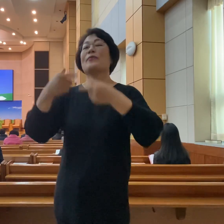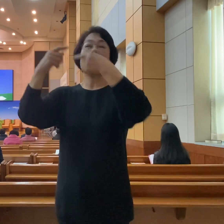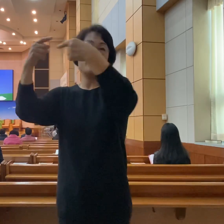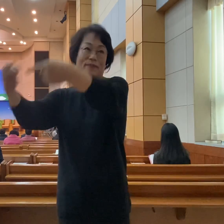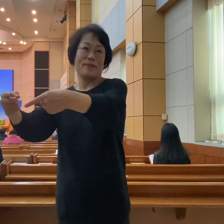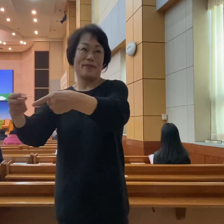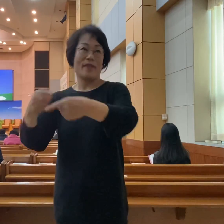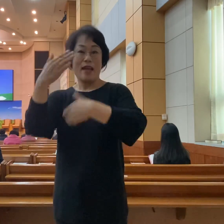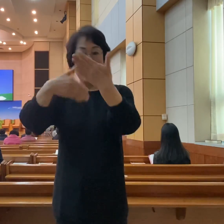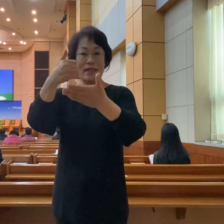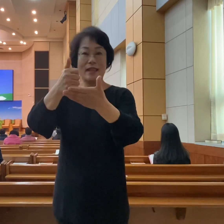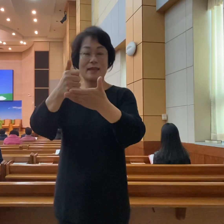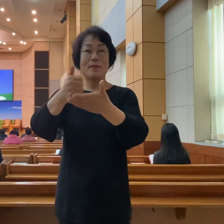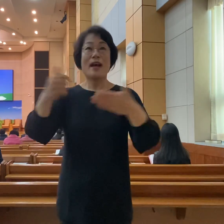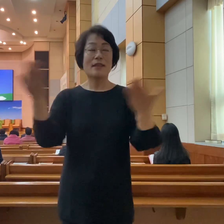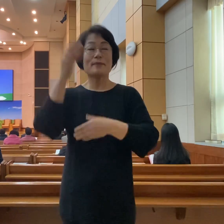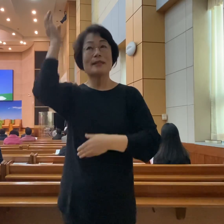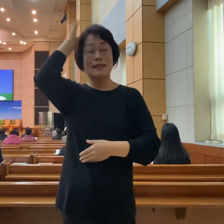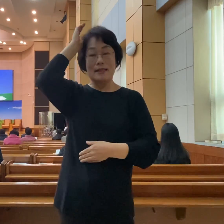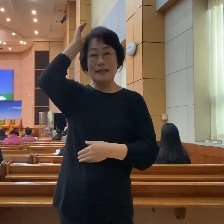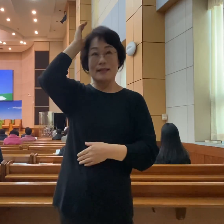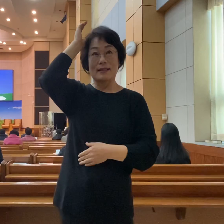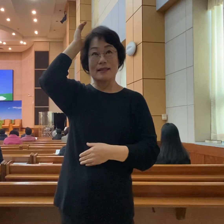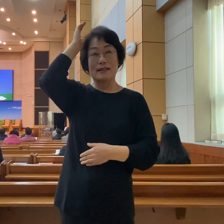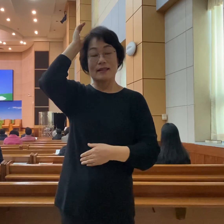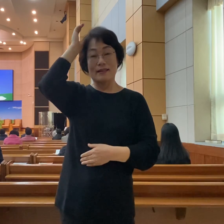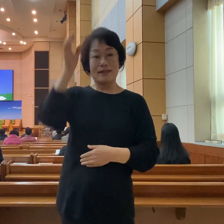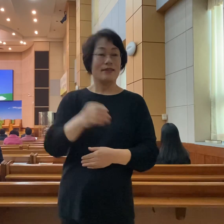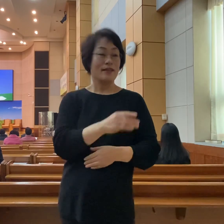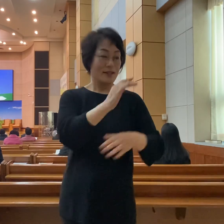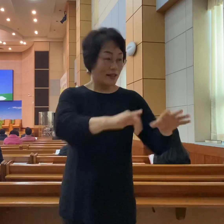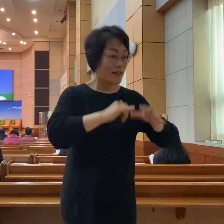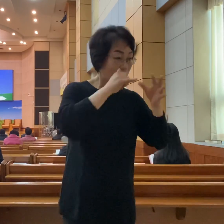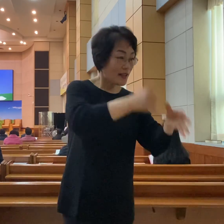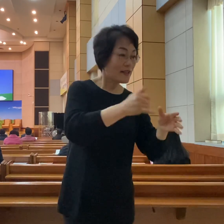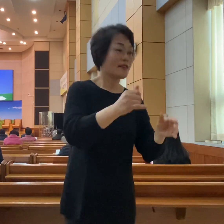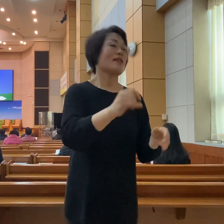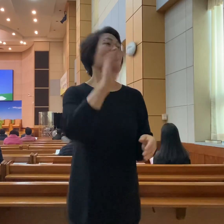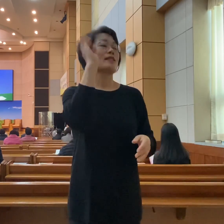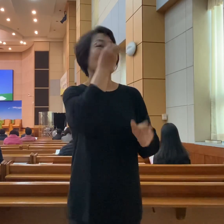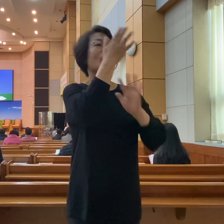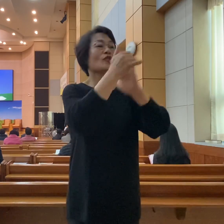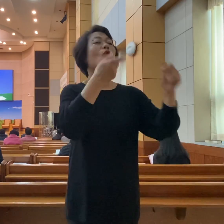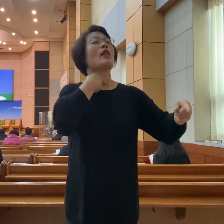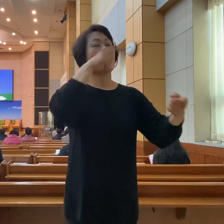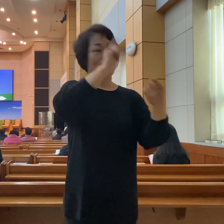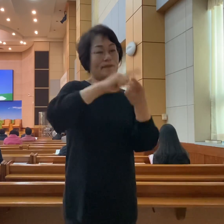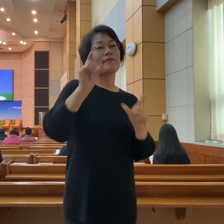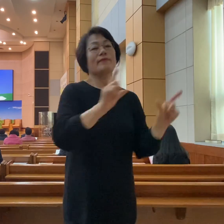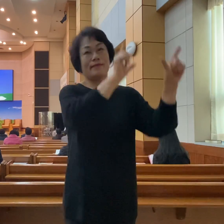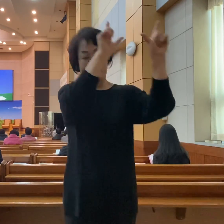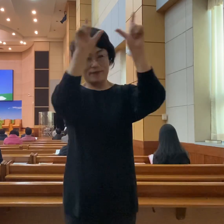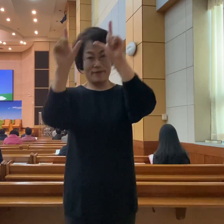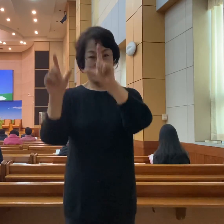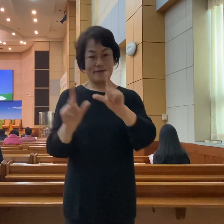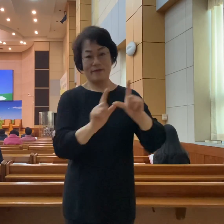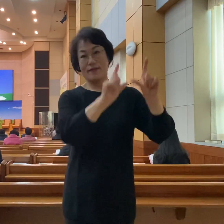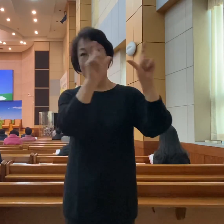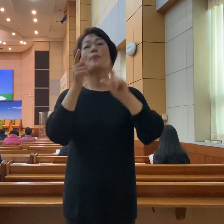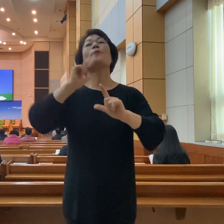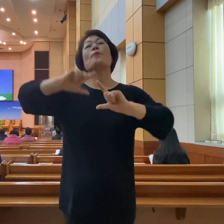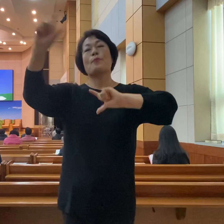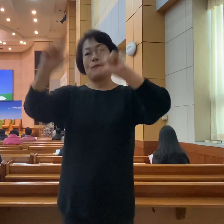나아가고 하나님 하시기를 기대하면서 이 땅에서 성도답게 살아가는 이와